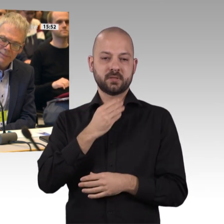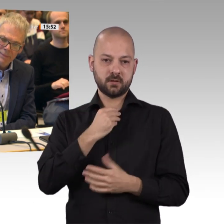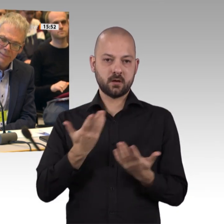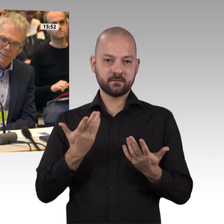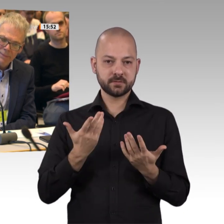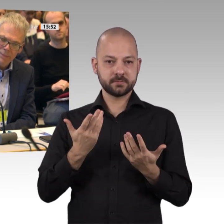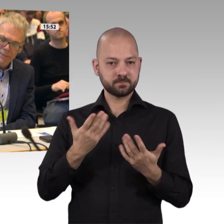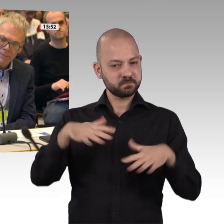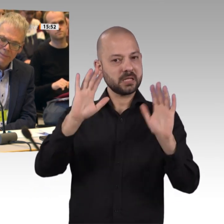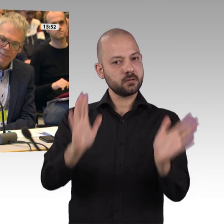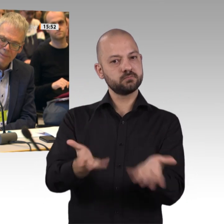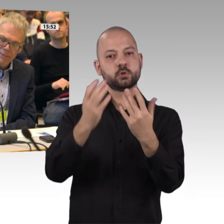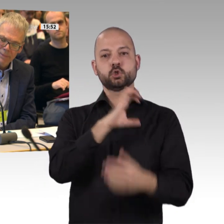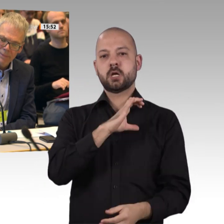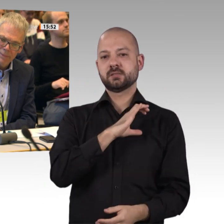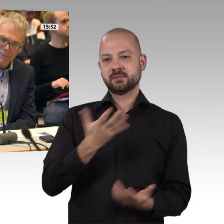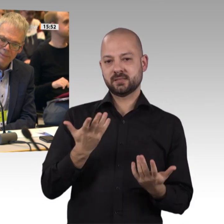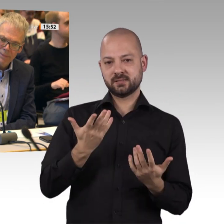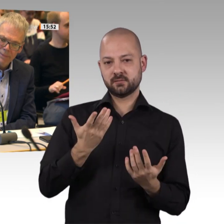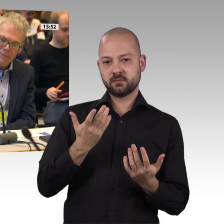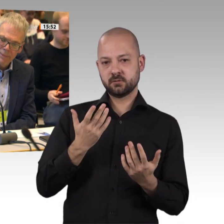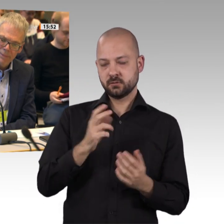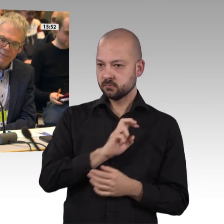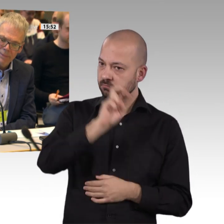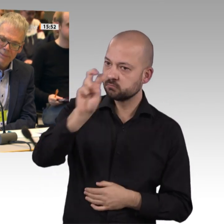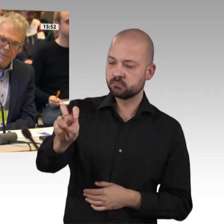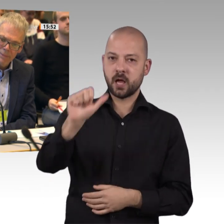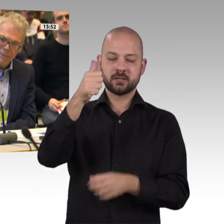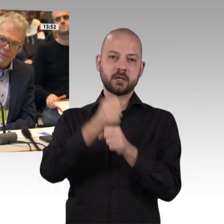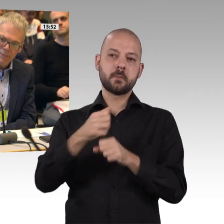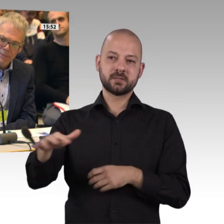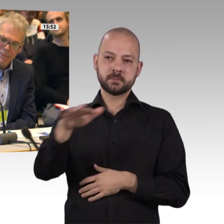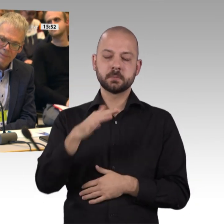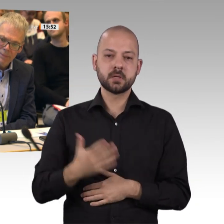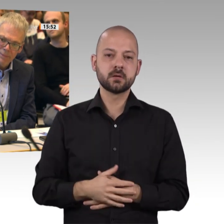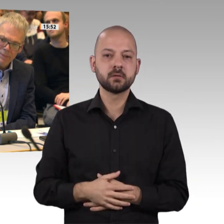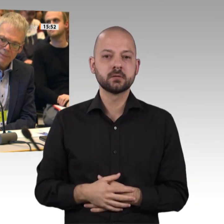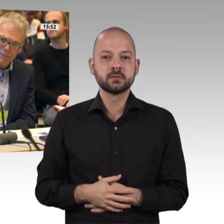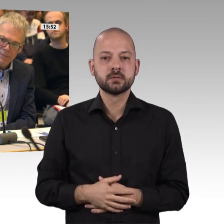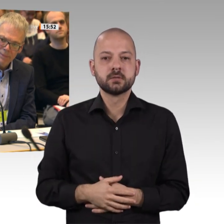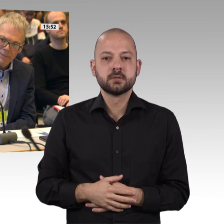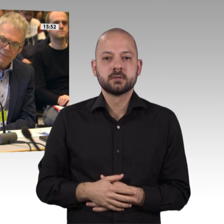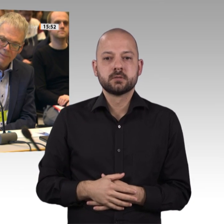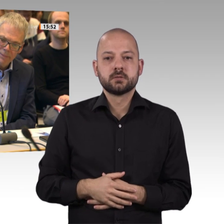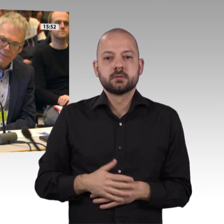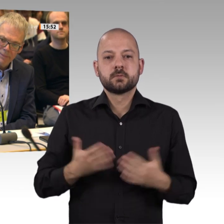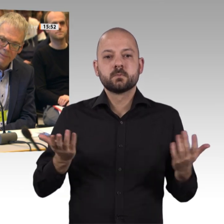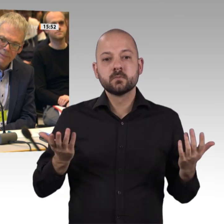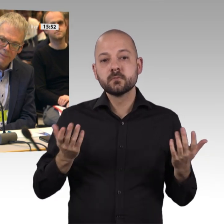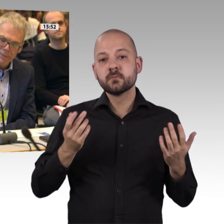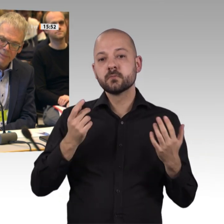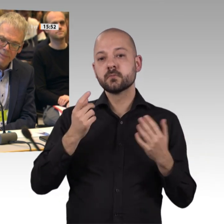ist, weil sie auch, so weiß sonst, wenn man andere Träger noch mit hinzuzieht, zu Zuständigkeitskonflikten und kommen